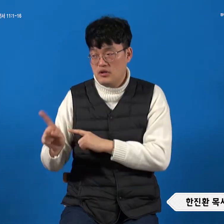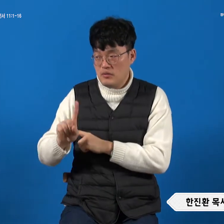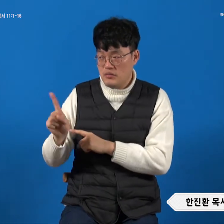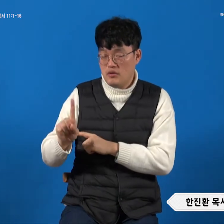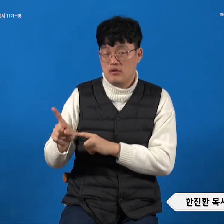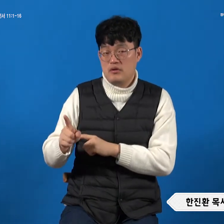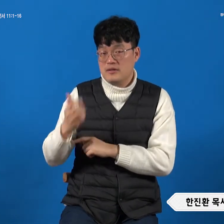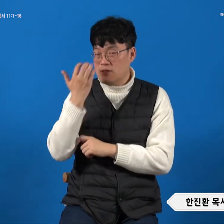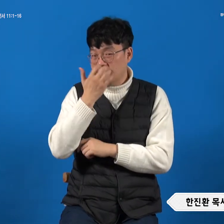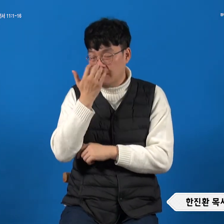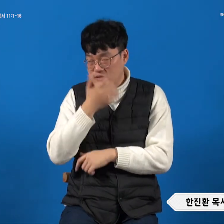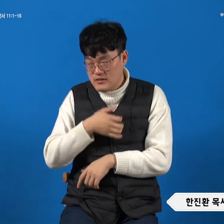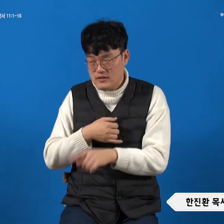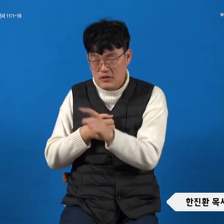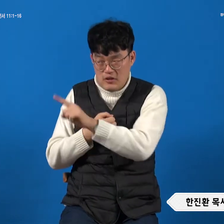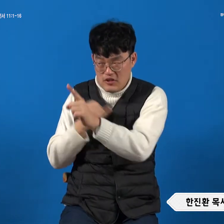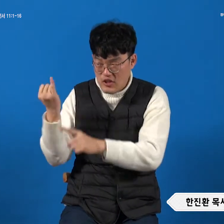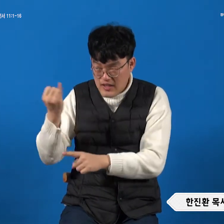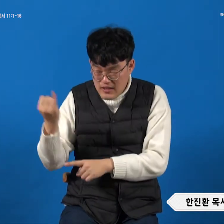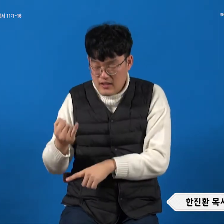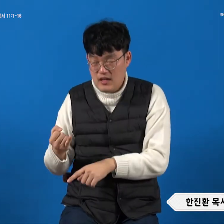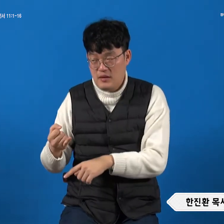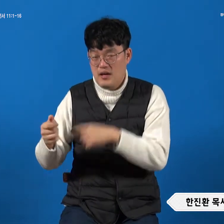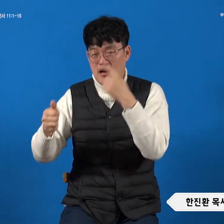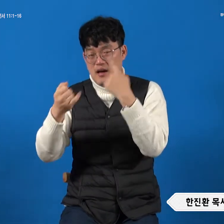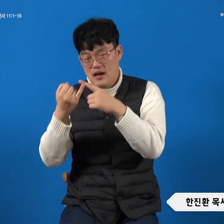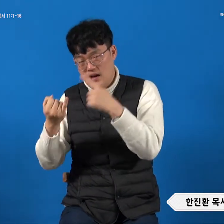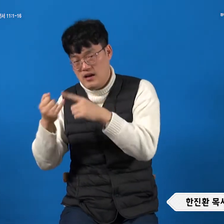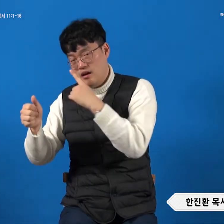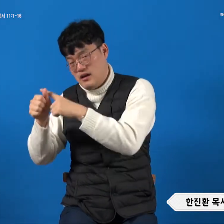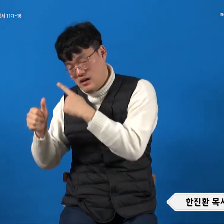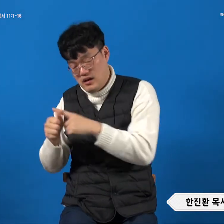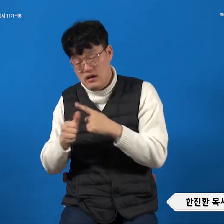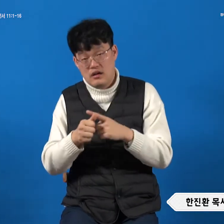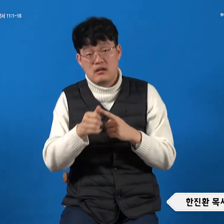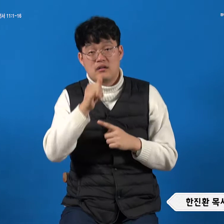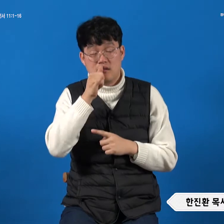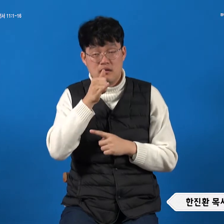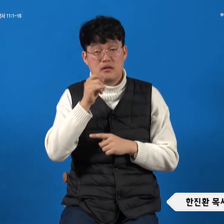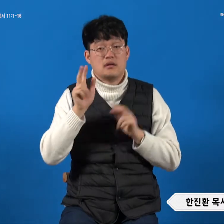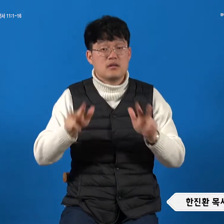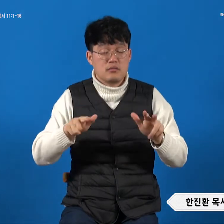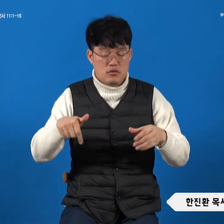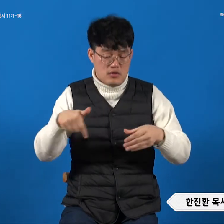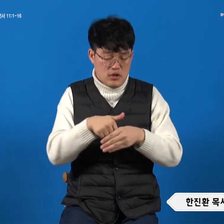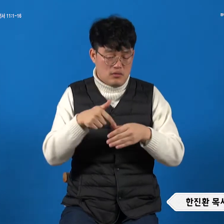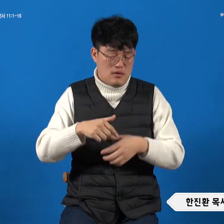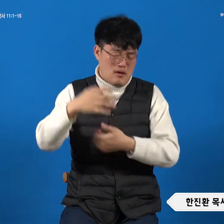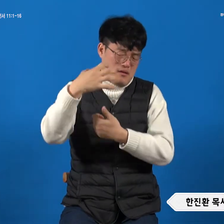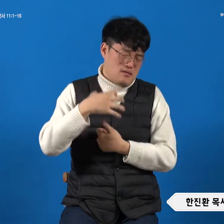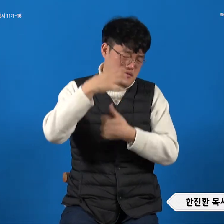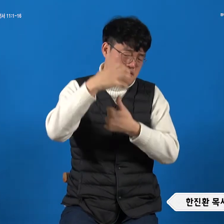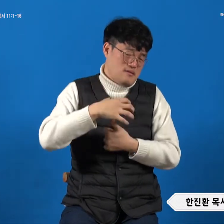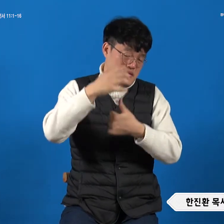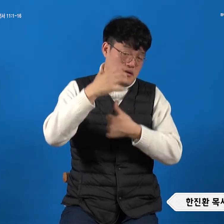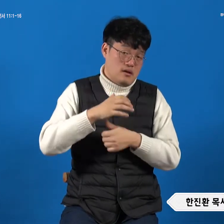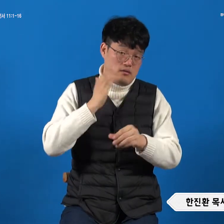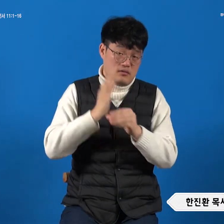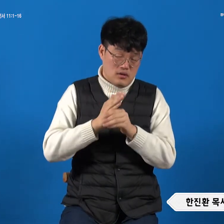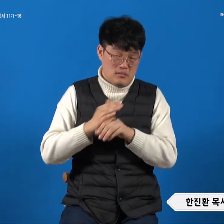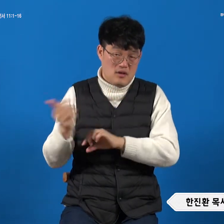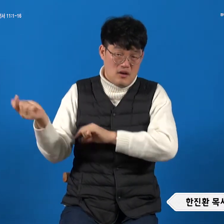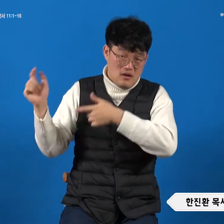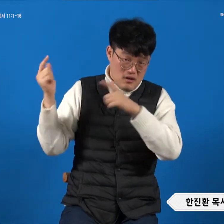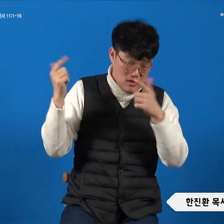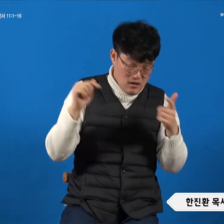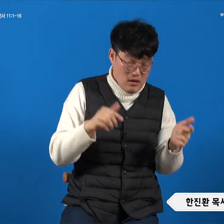저것들은 문란한 족속들이다, 그렇게 비난하기 시작합니다. 안 그래도 기독교를 핍박하기 위해서